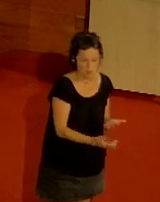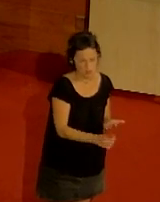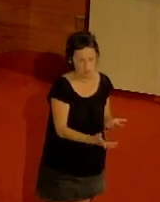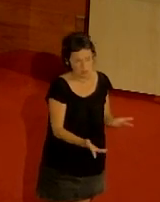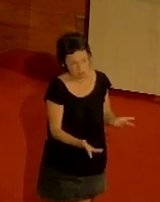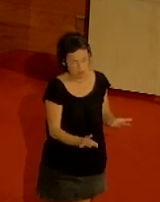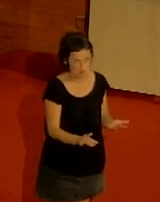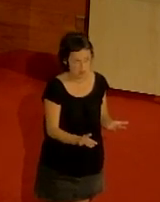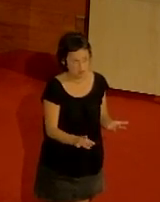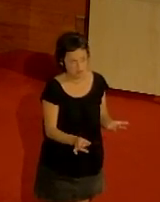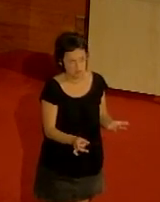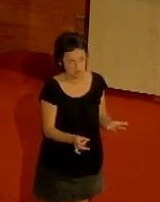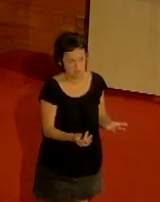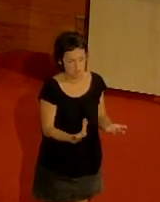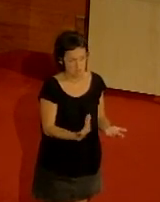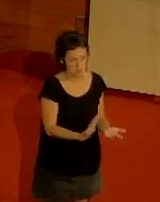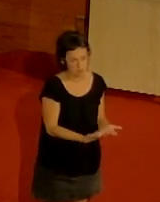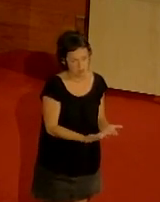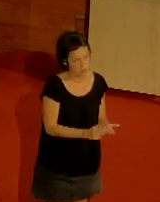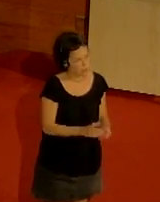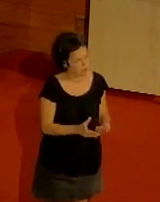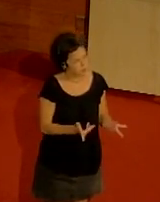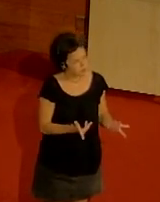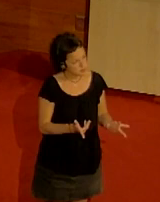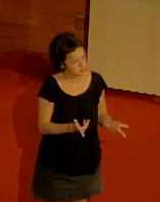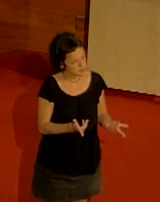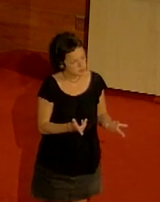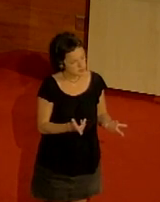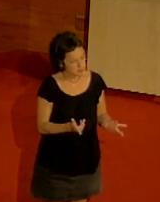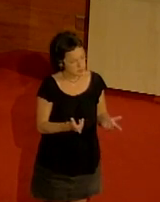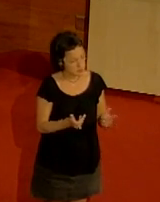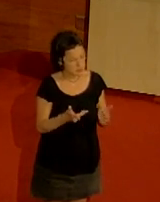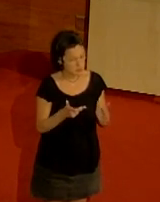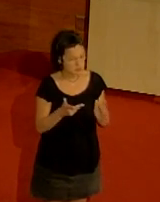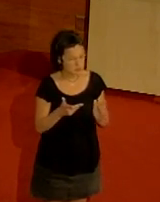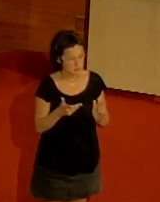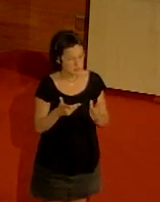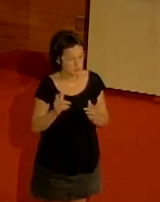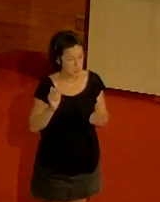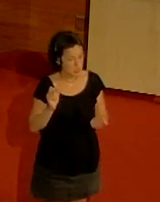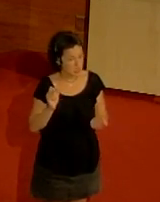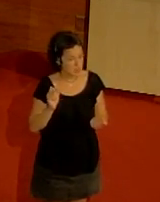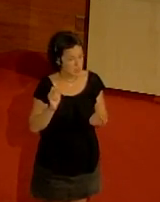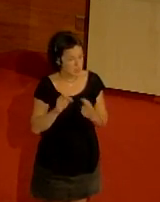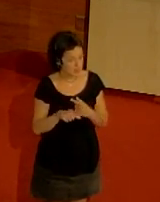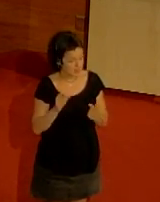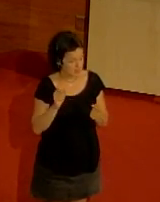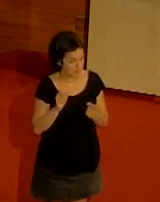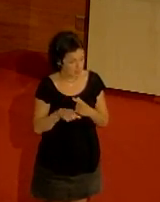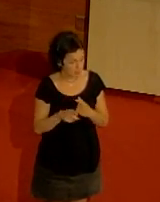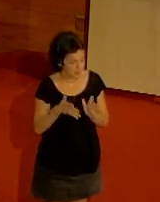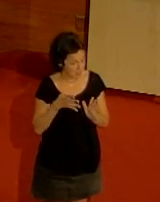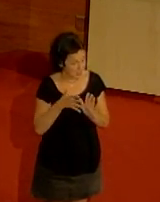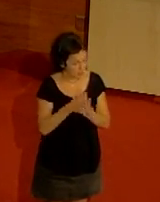Sí, no demostrar. No, ¿qué sería? Explicar las migraciones no siempre desde el prisma de la